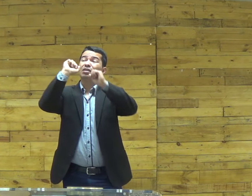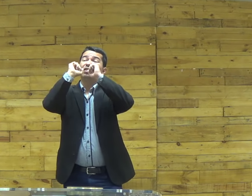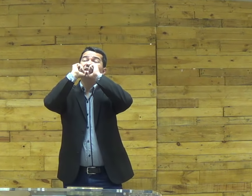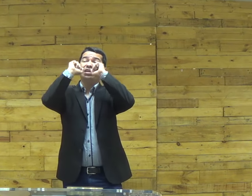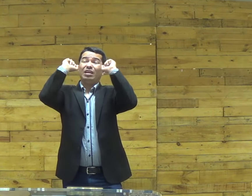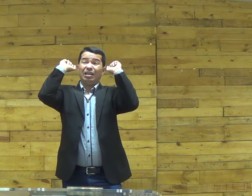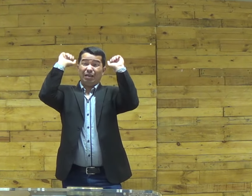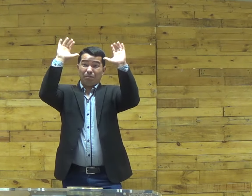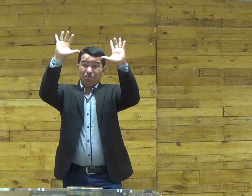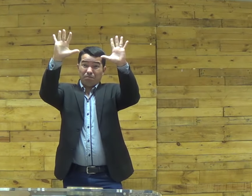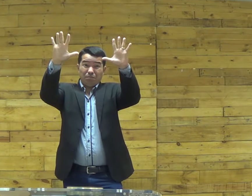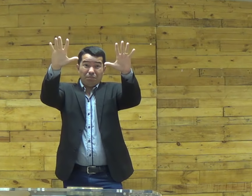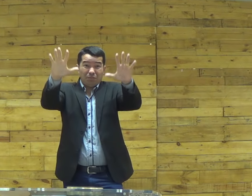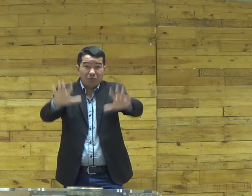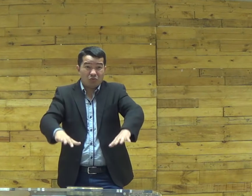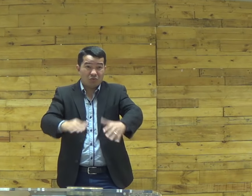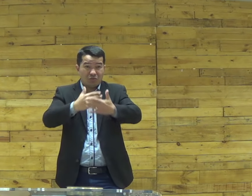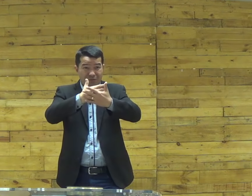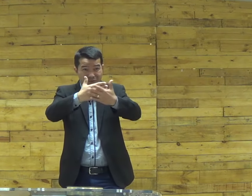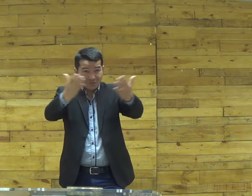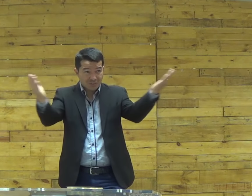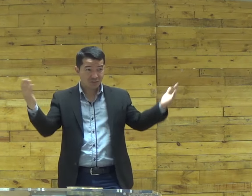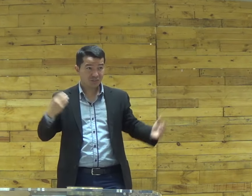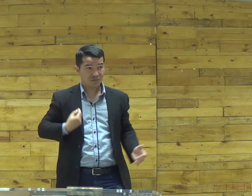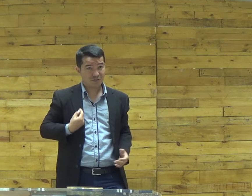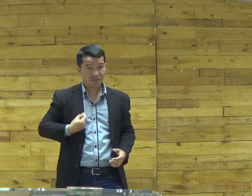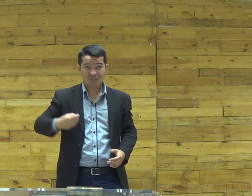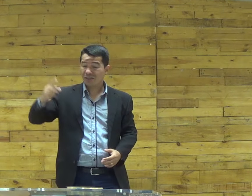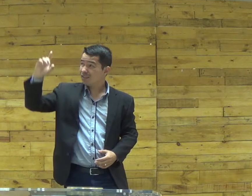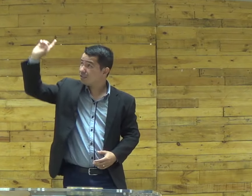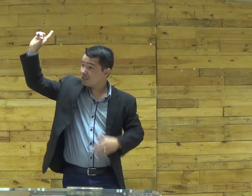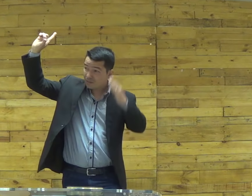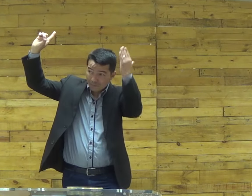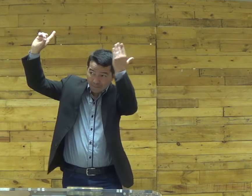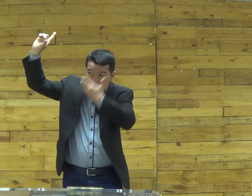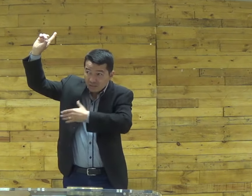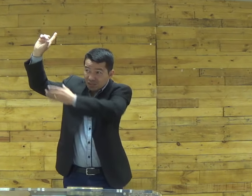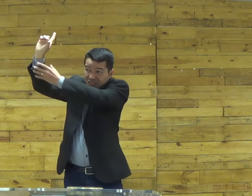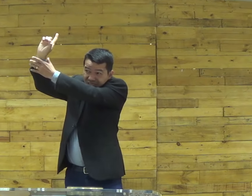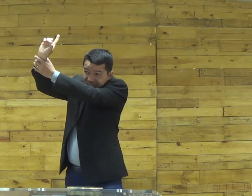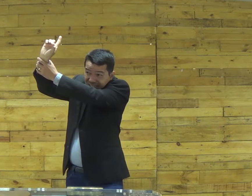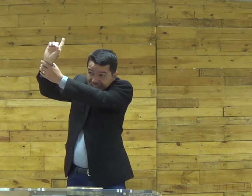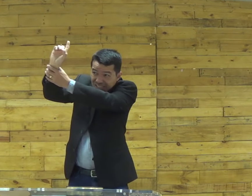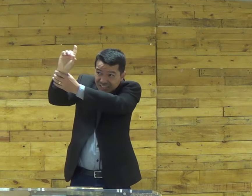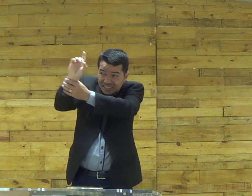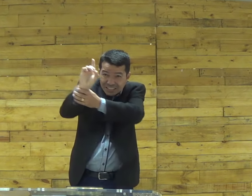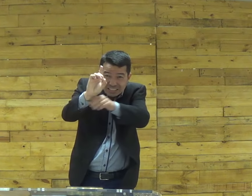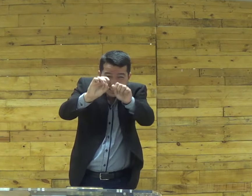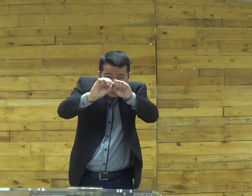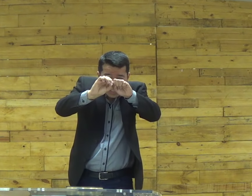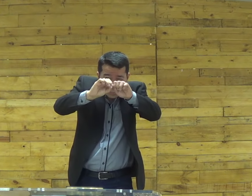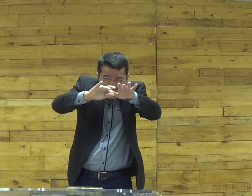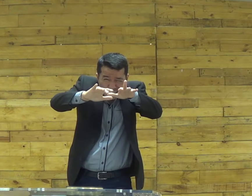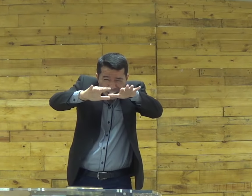morrer. Quero pedir para que Deus te abençoe. Deus abençoe a sua vida para que